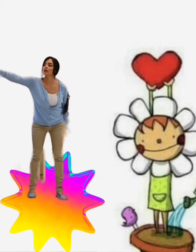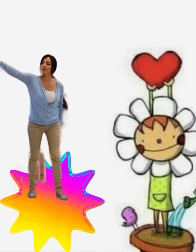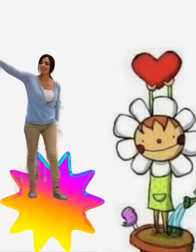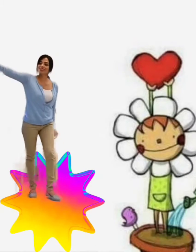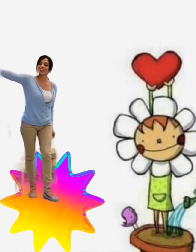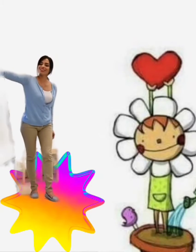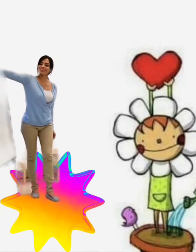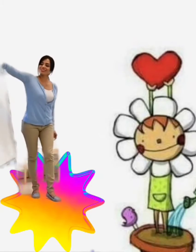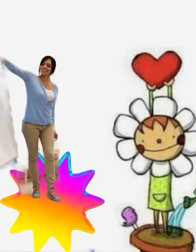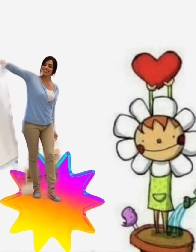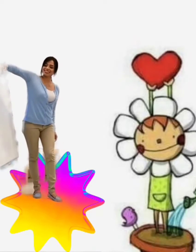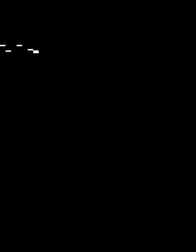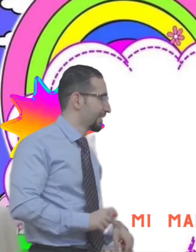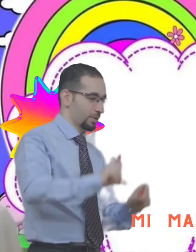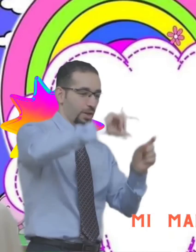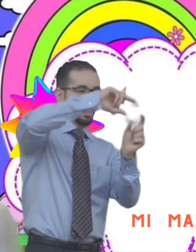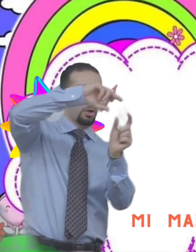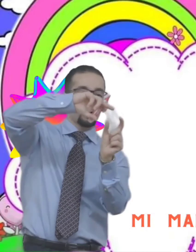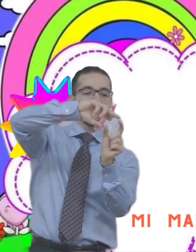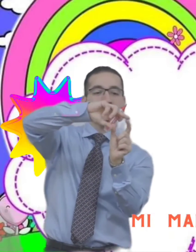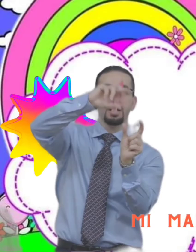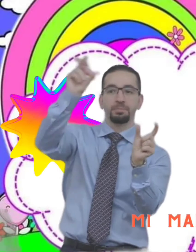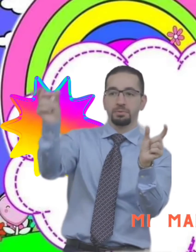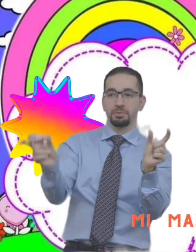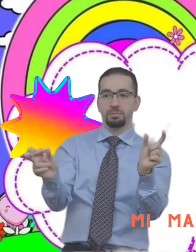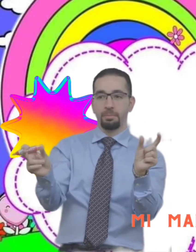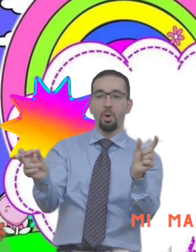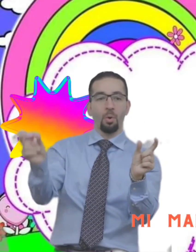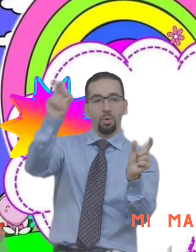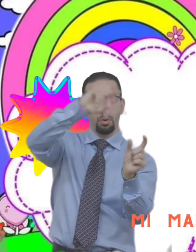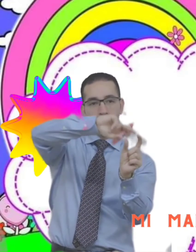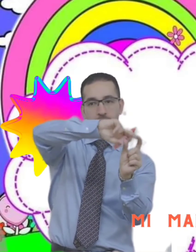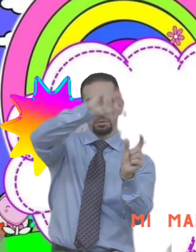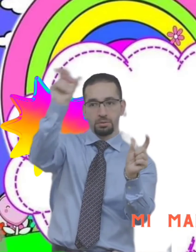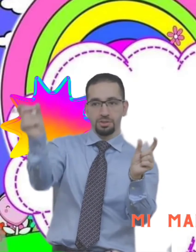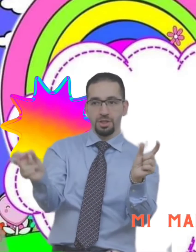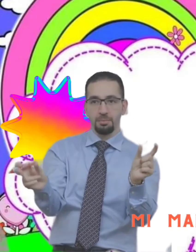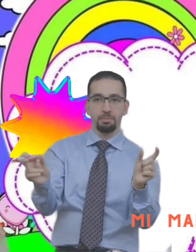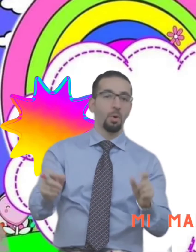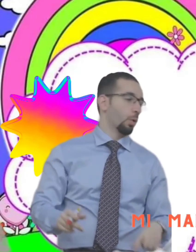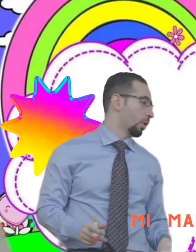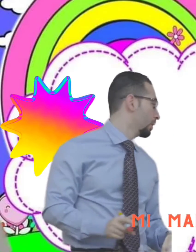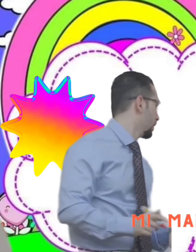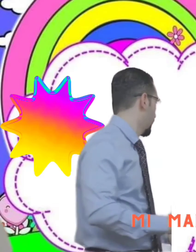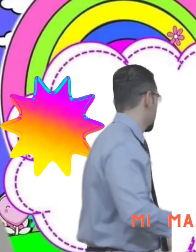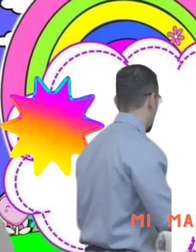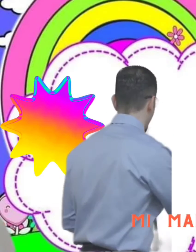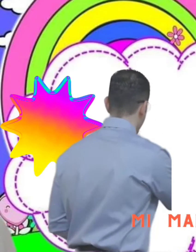quiero cantar, a mi maestro, hoy es tu día, maestro bello.